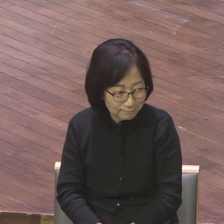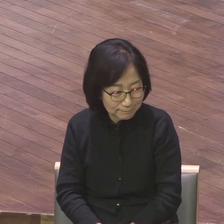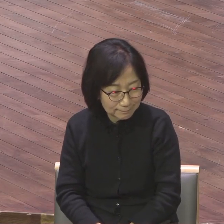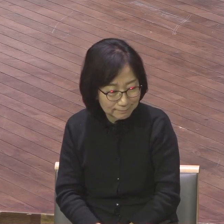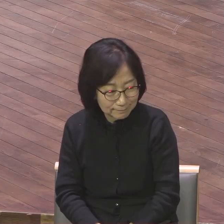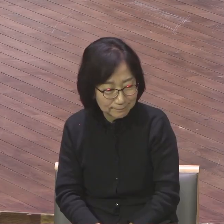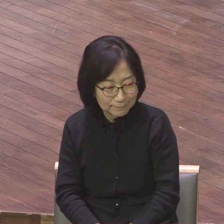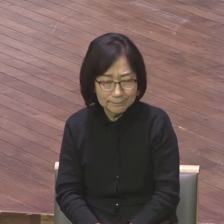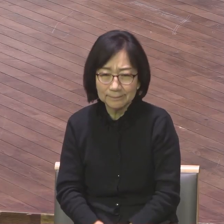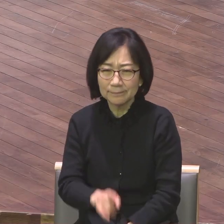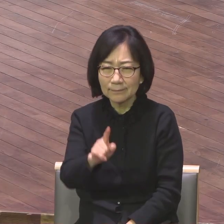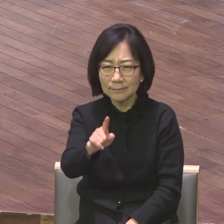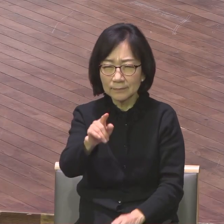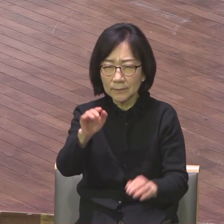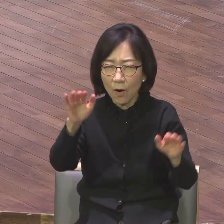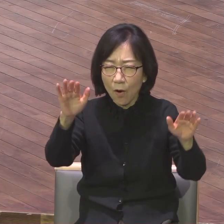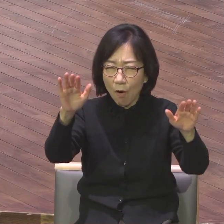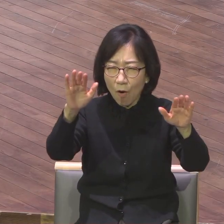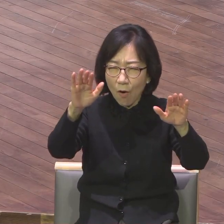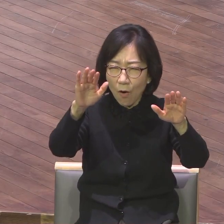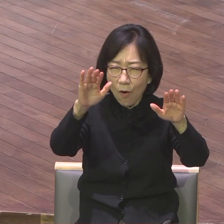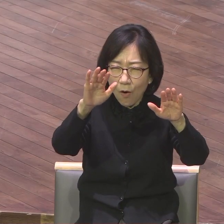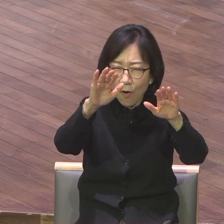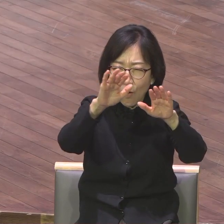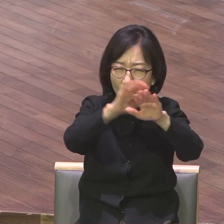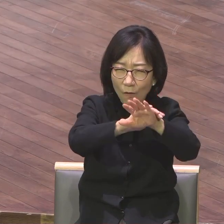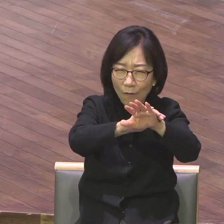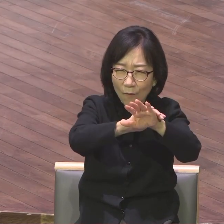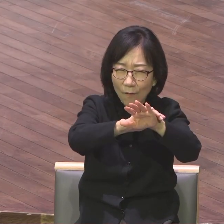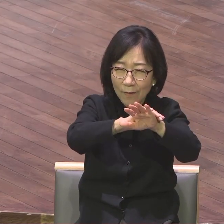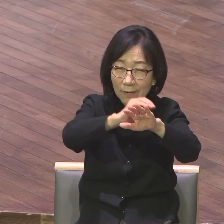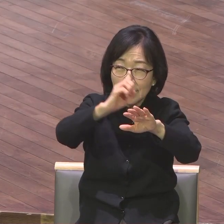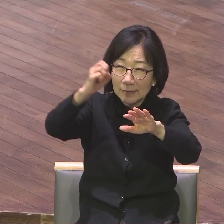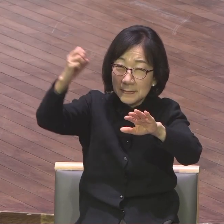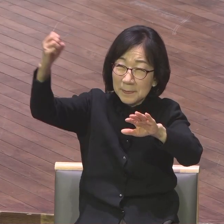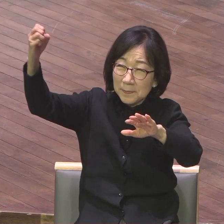빛이란 말은 뭐예요? 어두움이 있기 때문에 빛이 필요하잖아요. 어두움 가는 곳마다